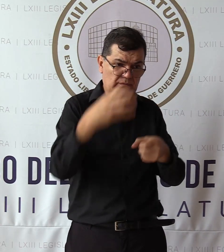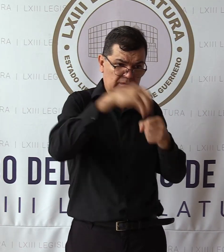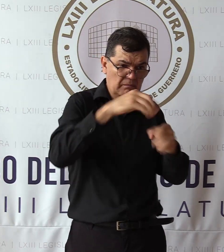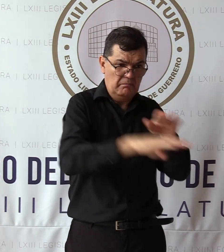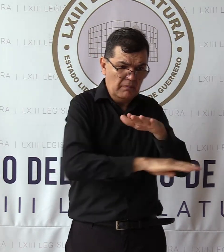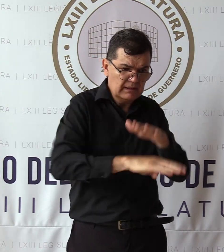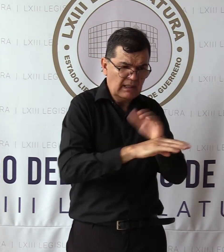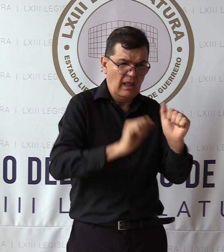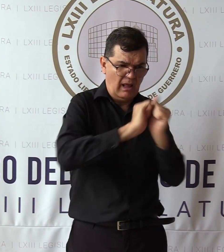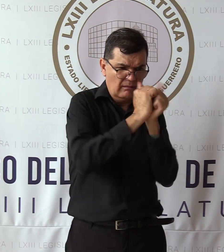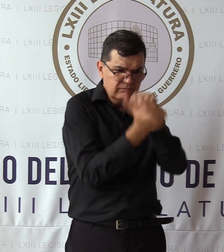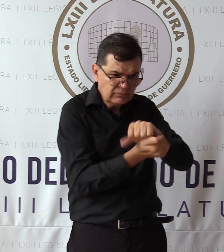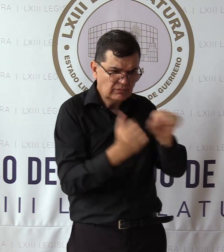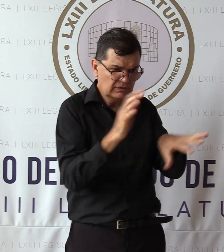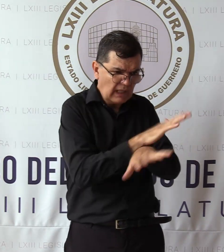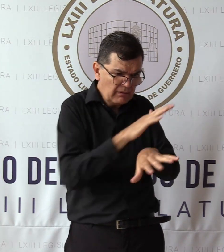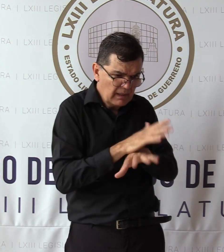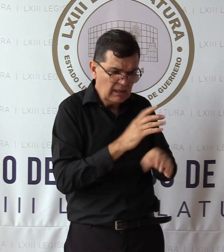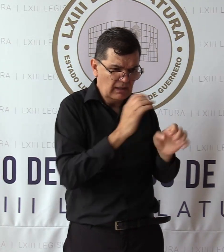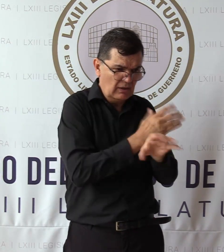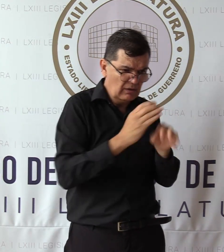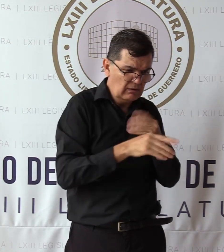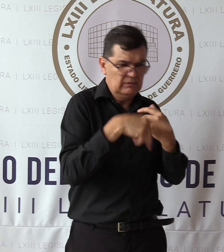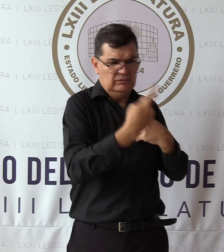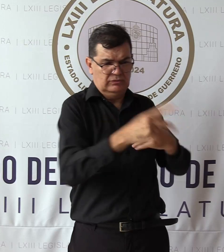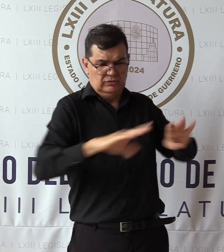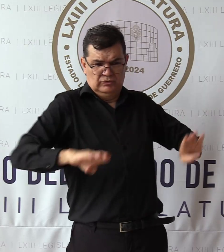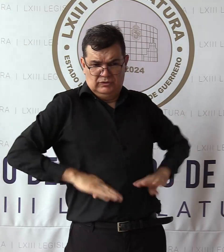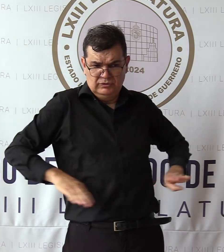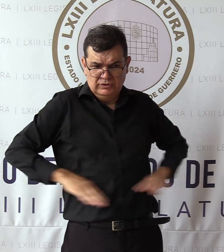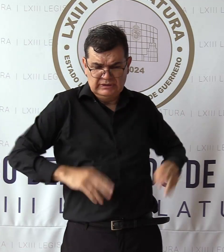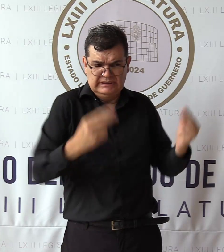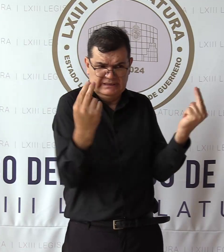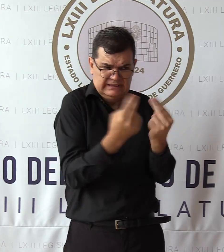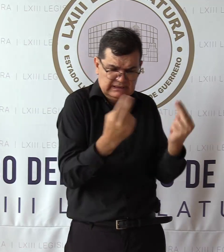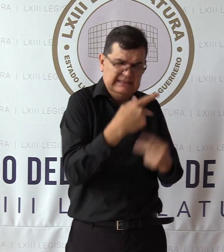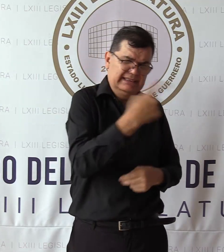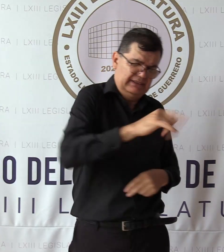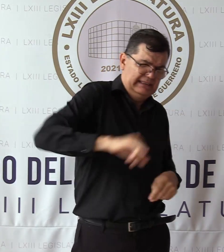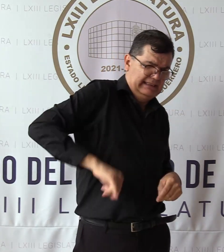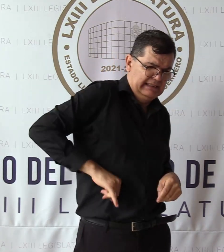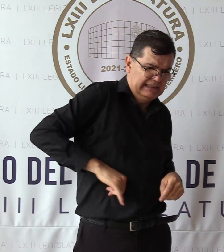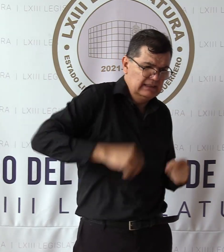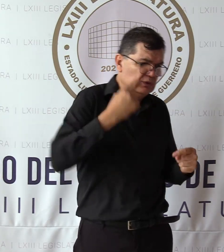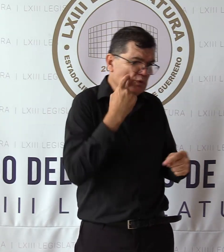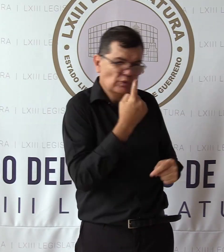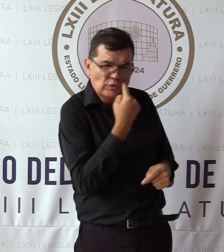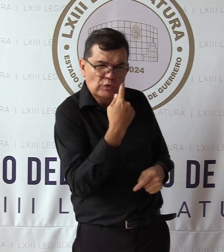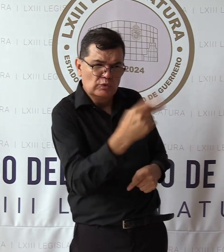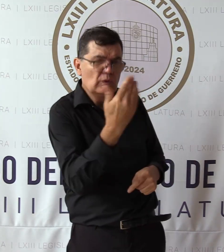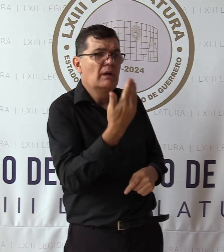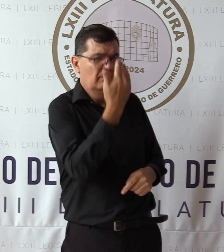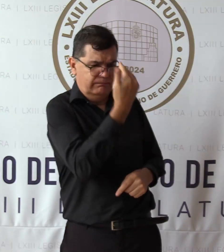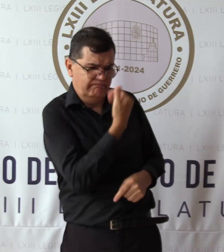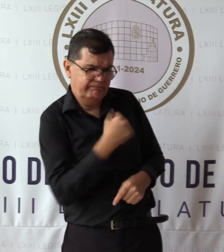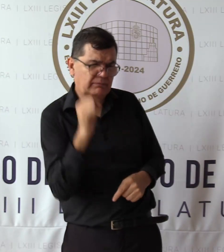del sistema a las características, necesidades, intereses, capacidades, habilidades y estilos de aprendizaje